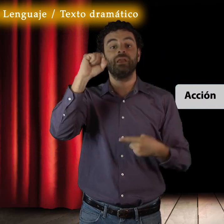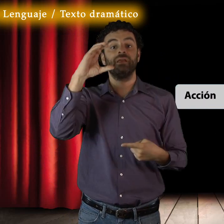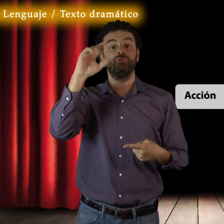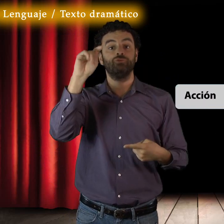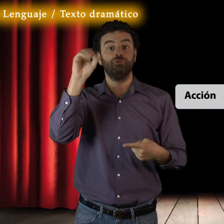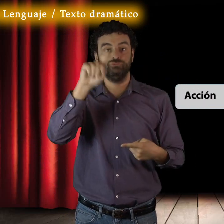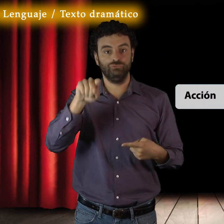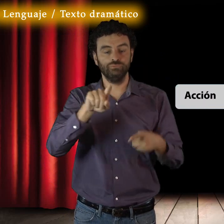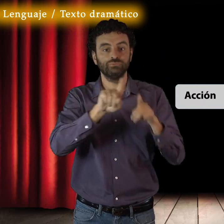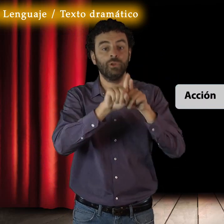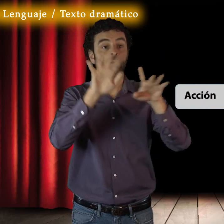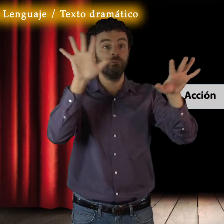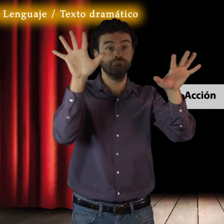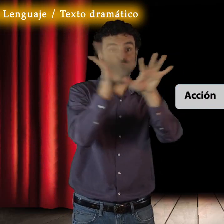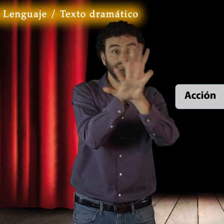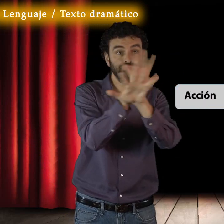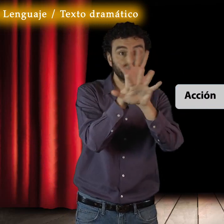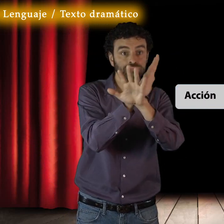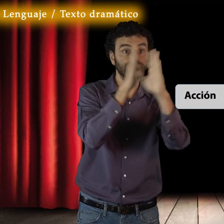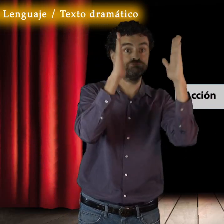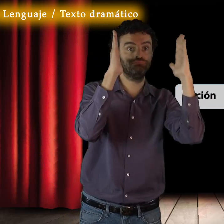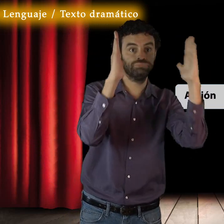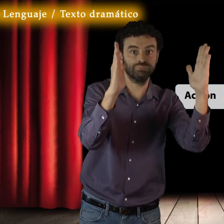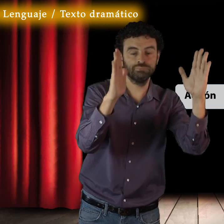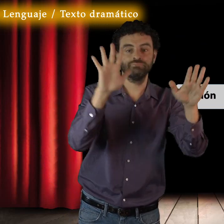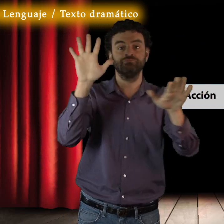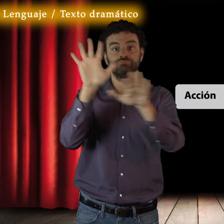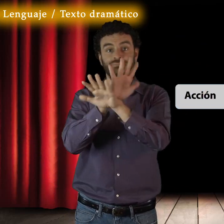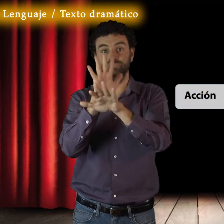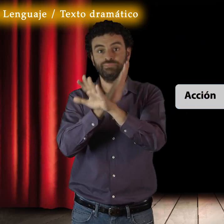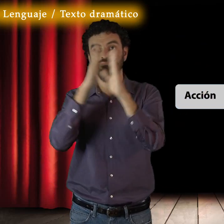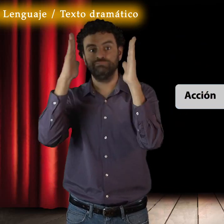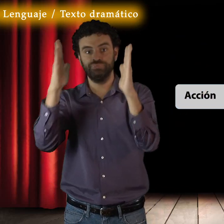actos unidades mayores en que se divide la